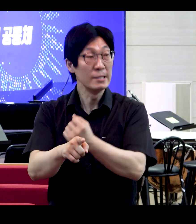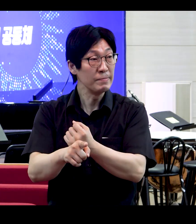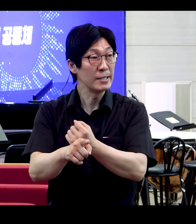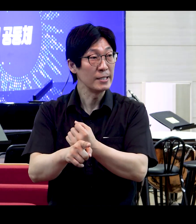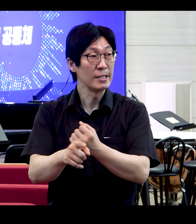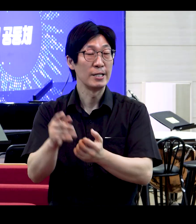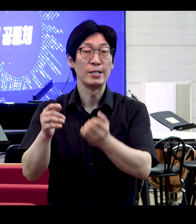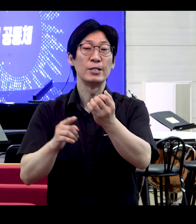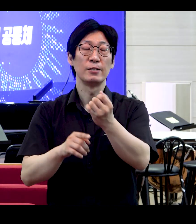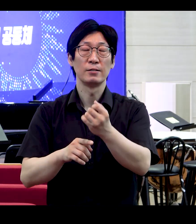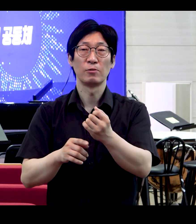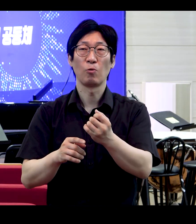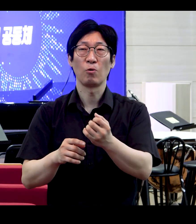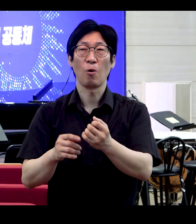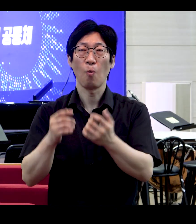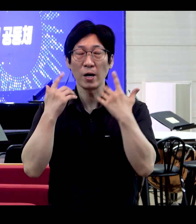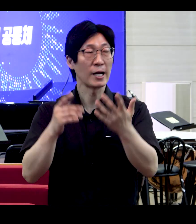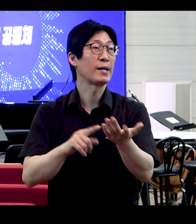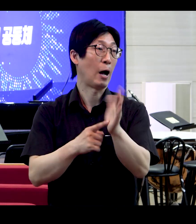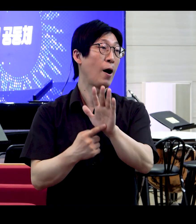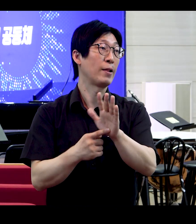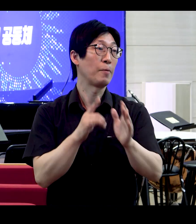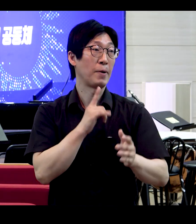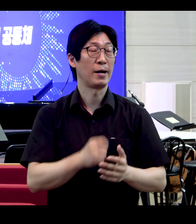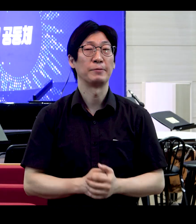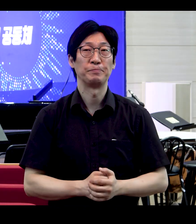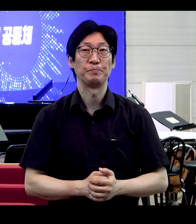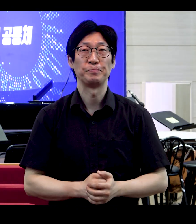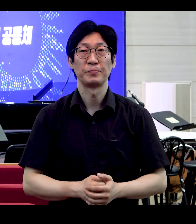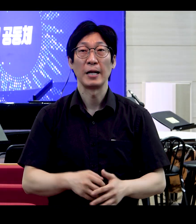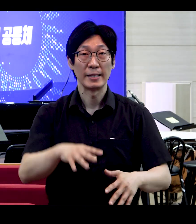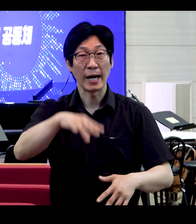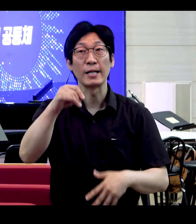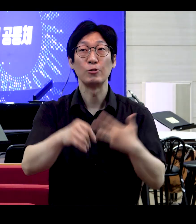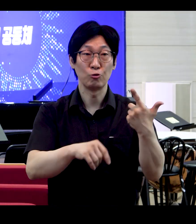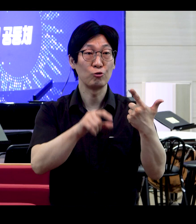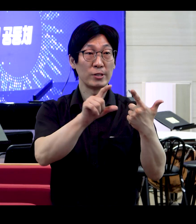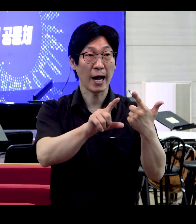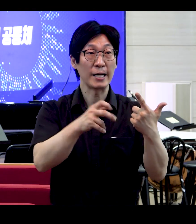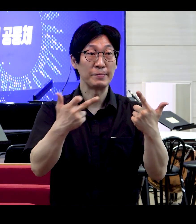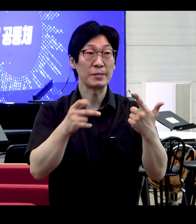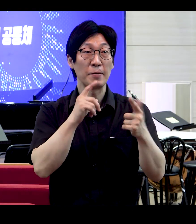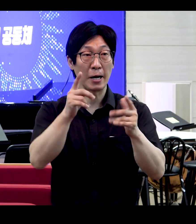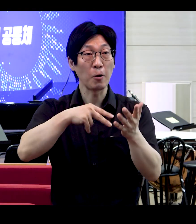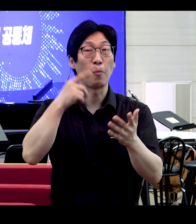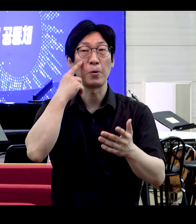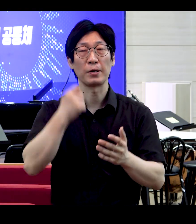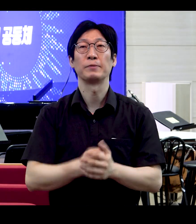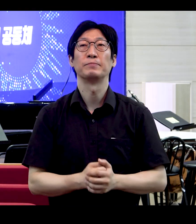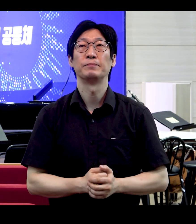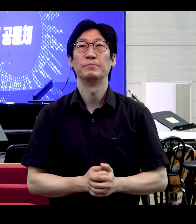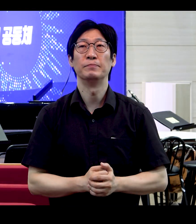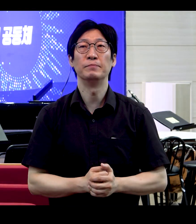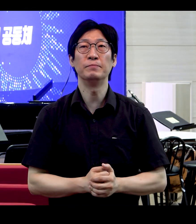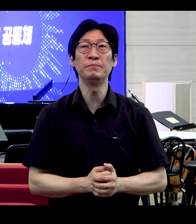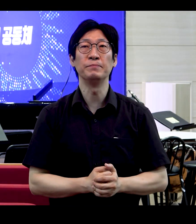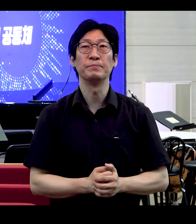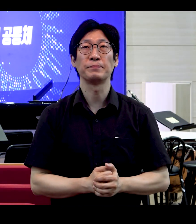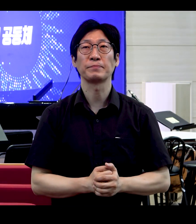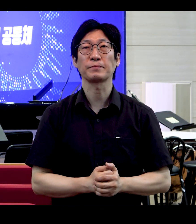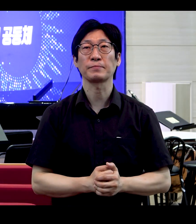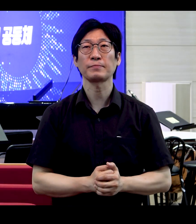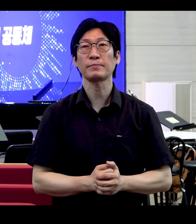아주 분명하게 이야기를 해주고 있는 거예요. 우리 창세기 6장 17절 말씀을 함께 읽겠습니다. 창세기